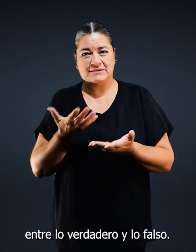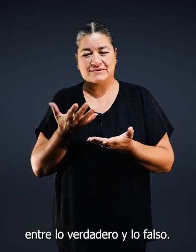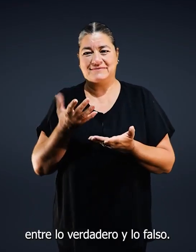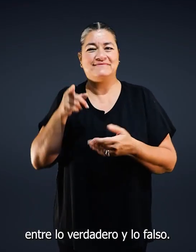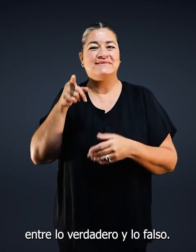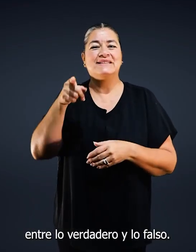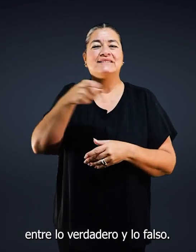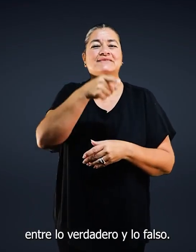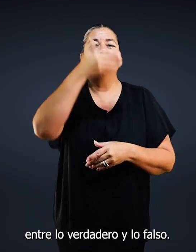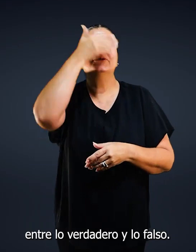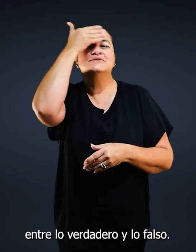verdadero y lo falso.